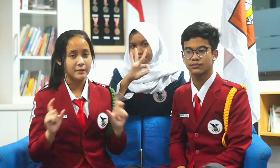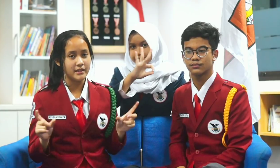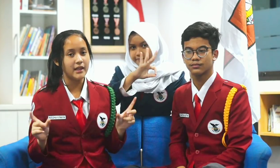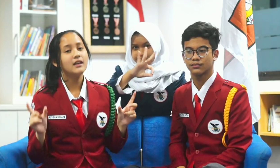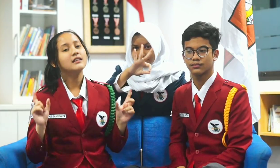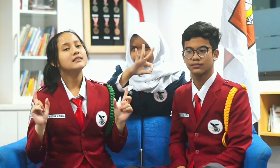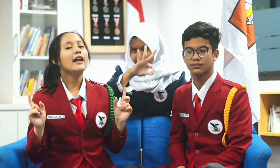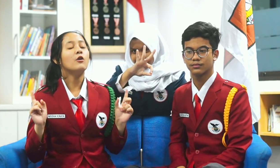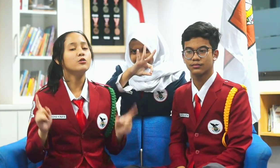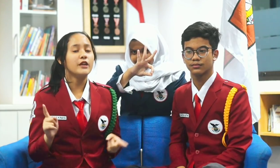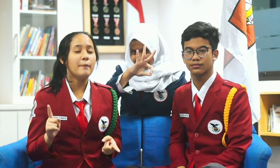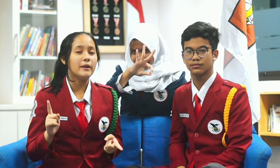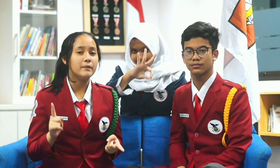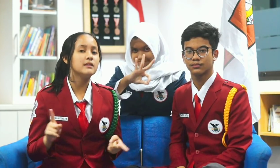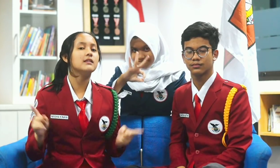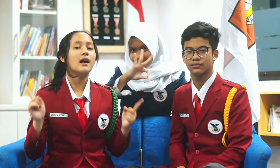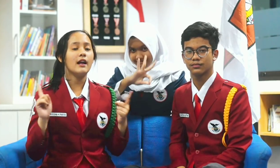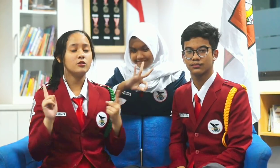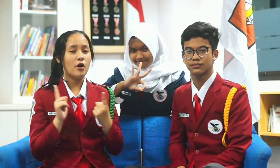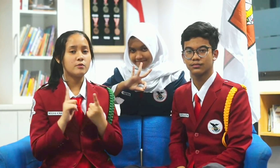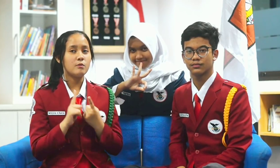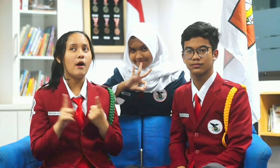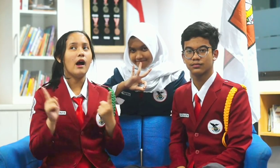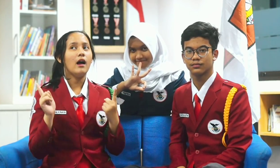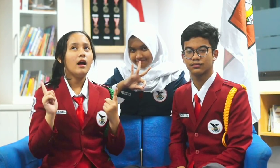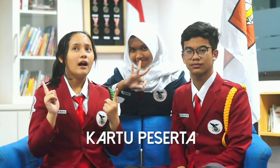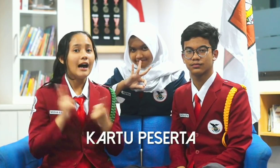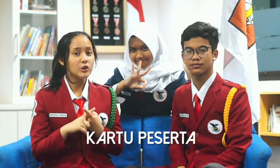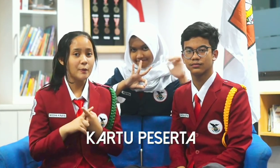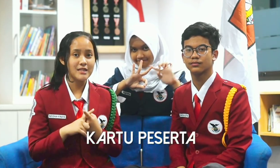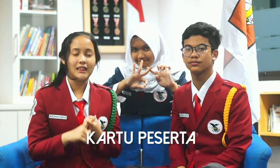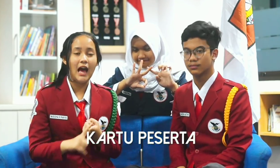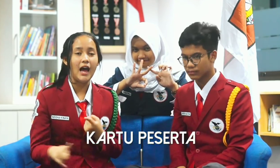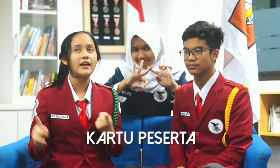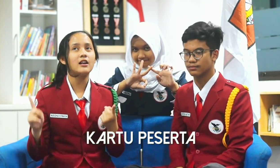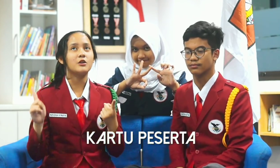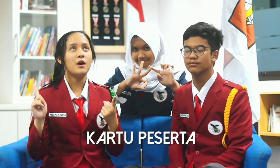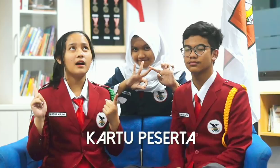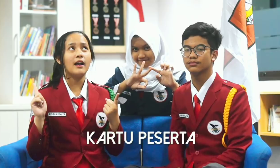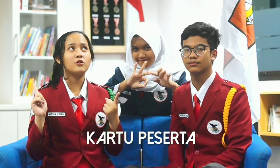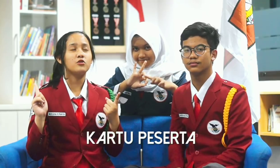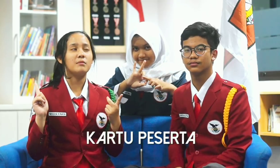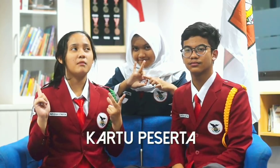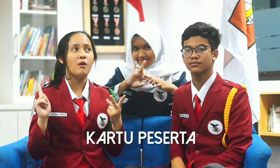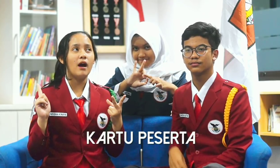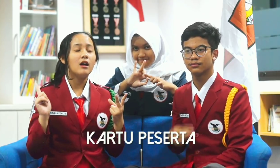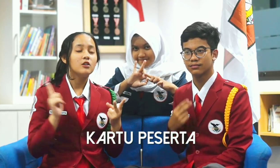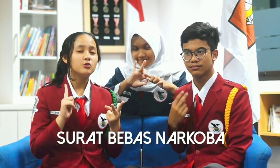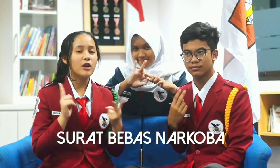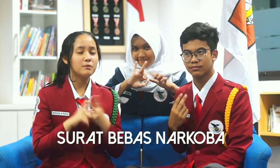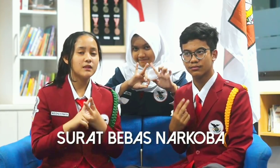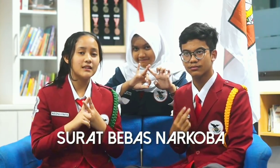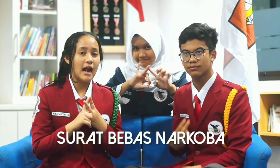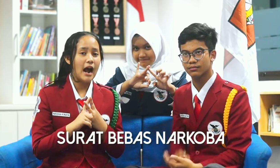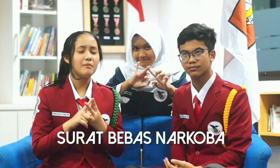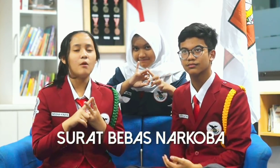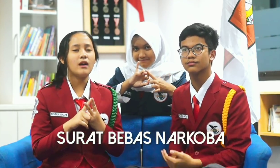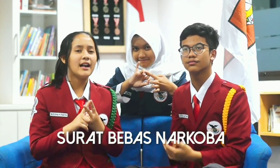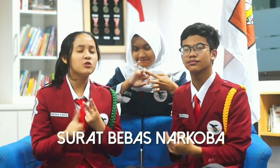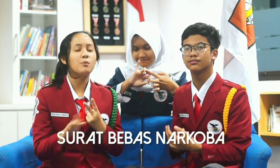deskripsi. Karena untuk yang paling penting, kalian tuh harus membawa kartu peserta. Yang kedua, kalian harus juga membawa surat keterangan bahwa kalian tuh